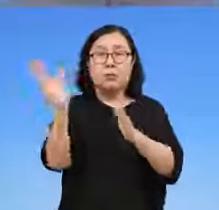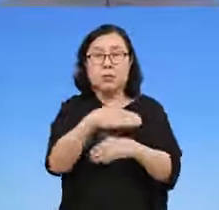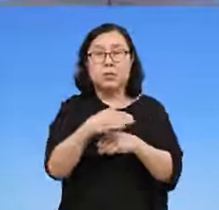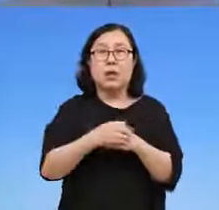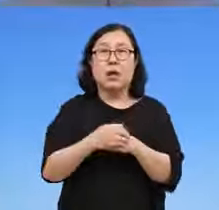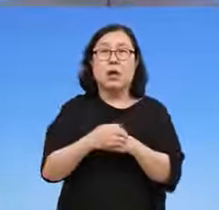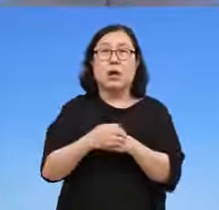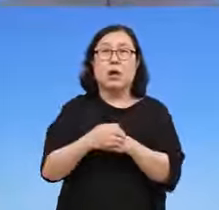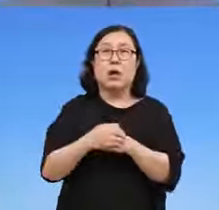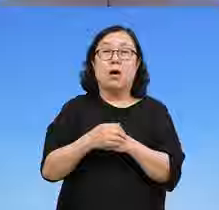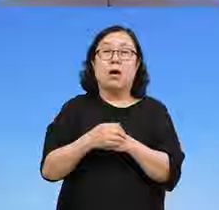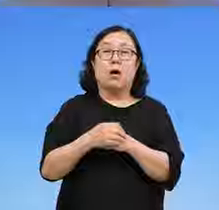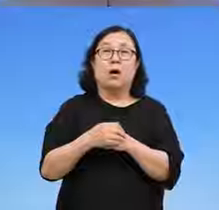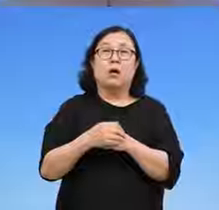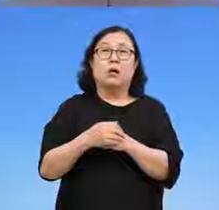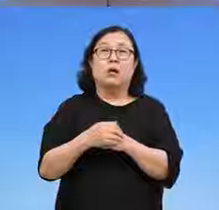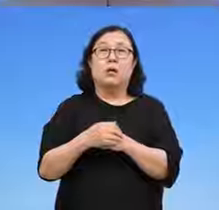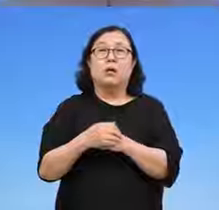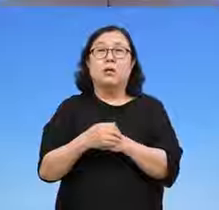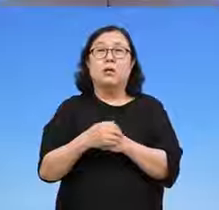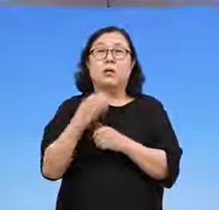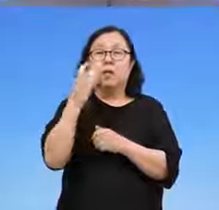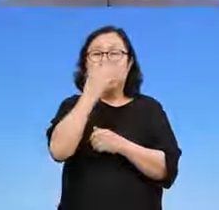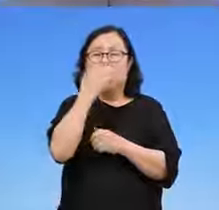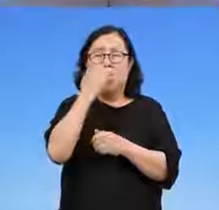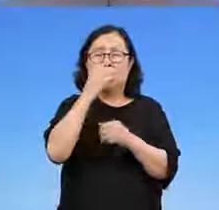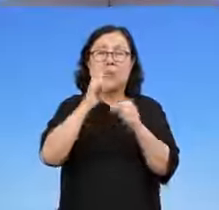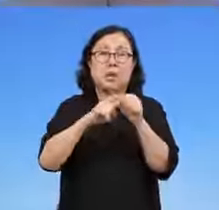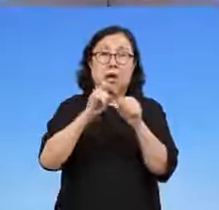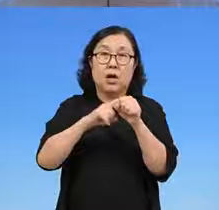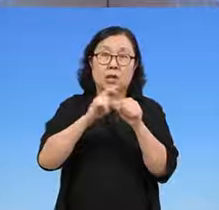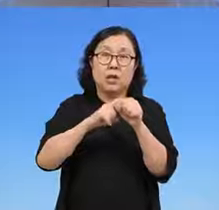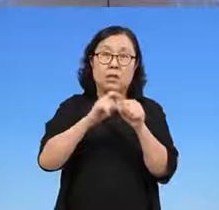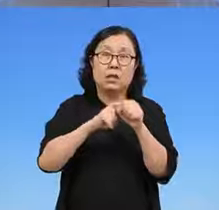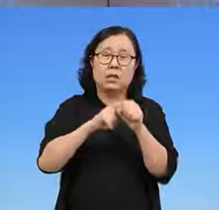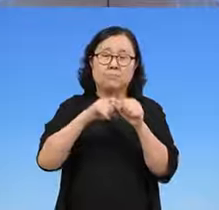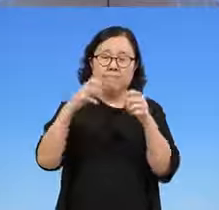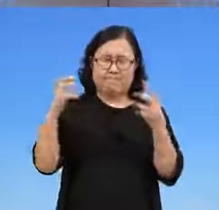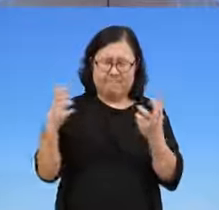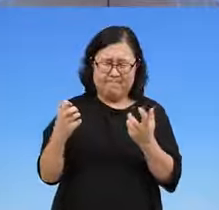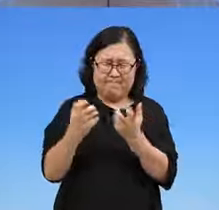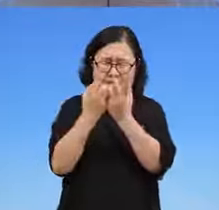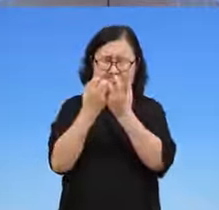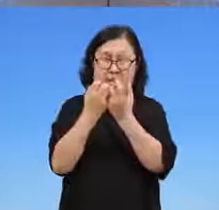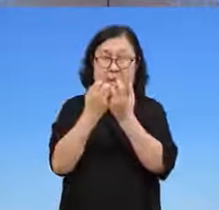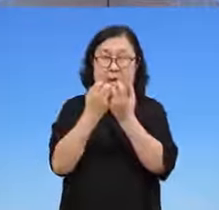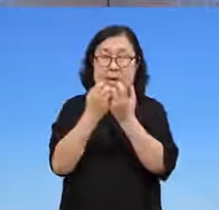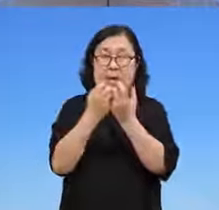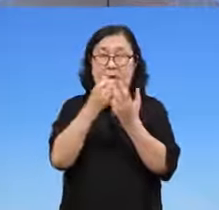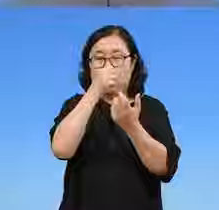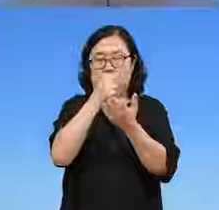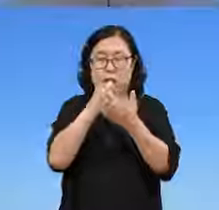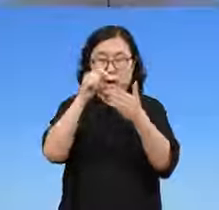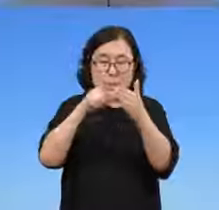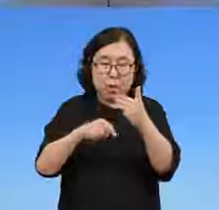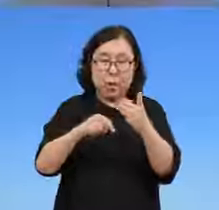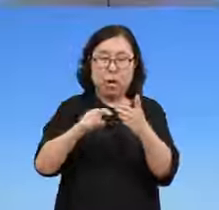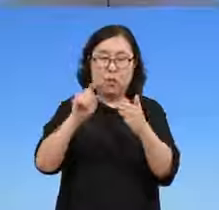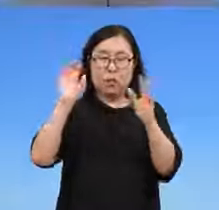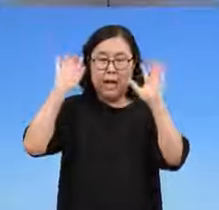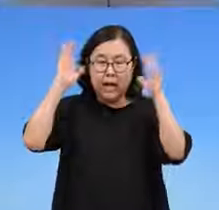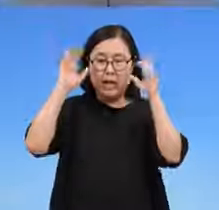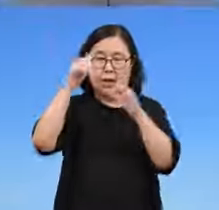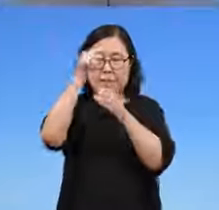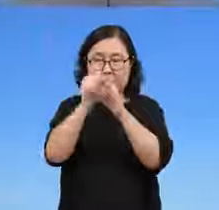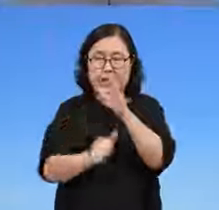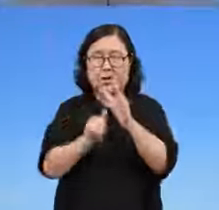어릴 때부터 폭포수처럼 들이퍼부어지는 성적인 홍수 속에 우리 아이들이 노출되어